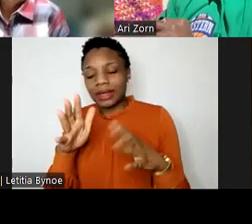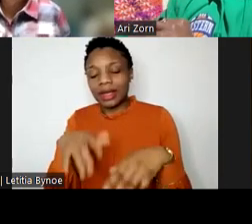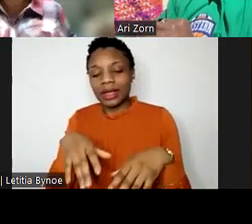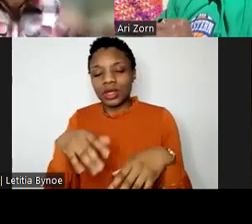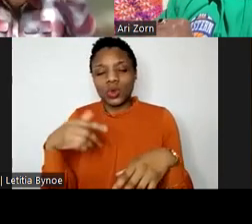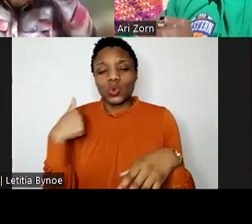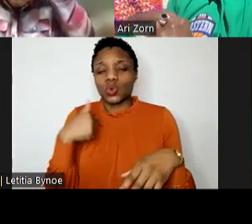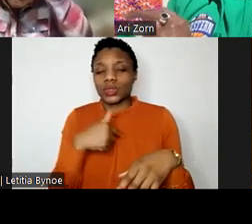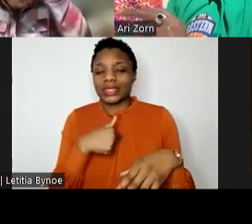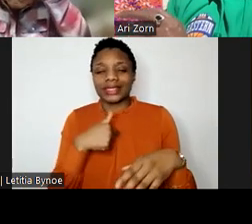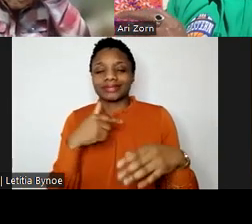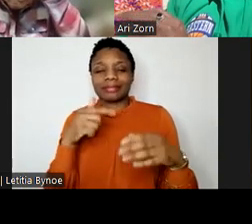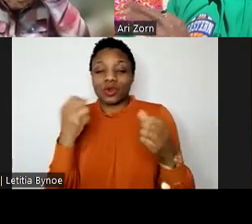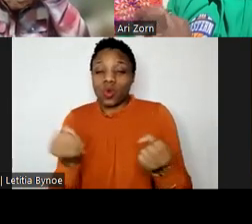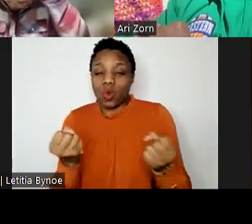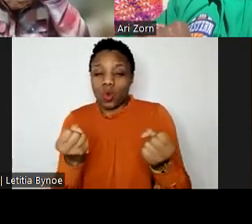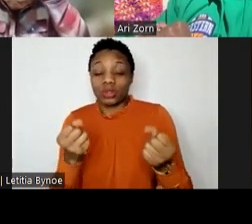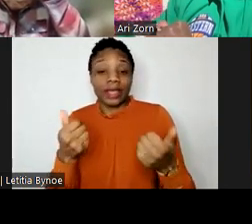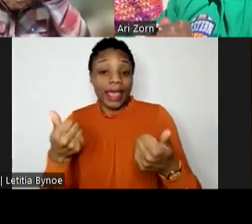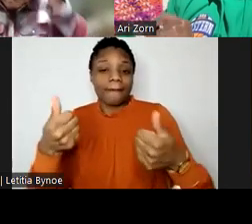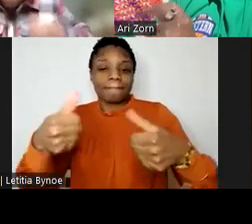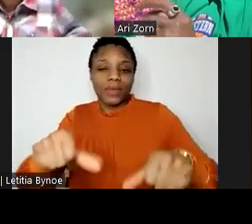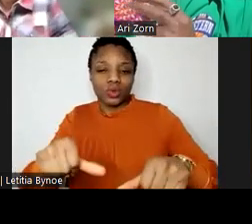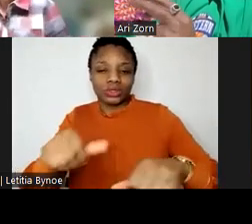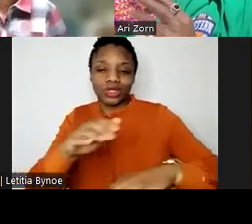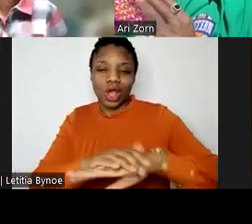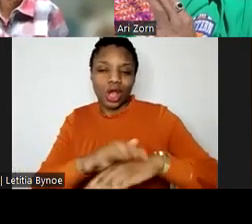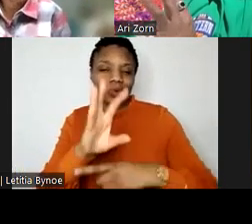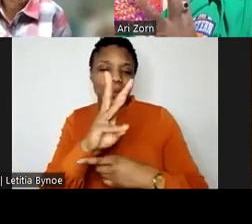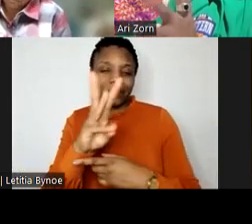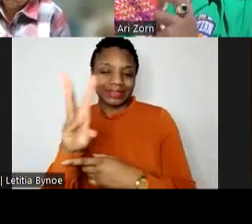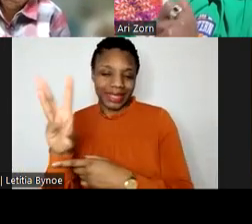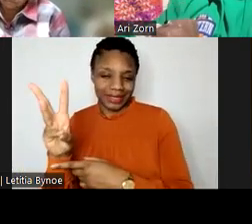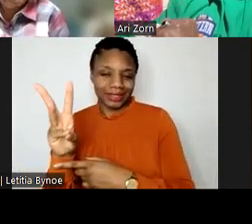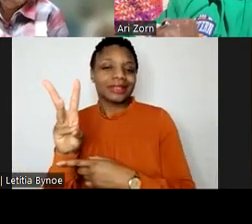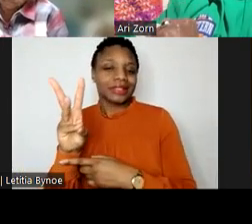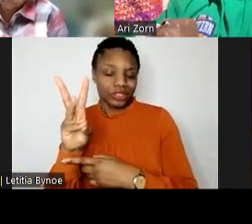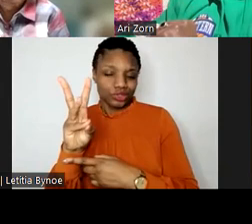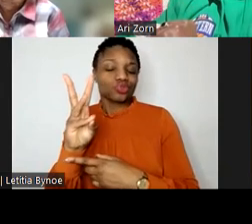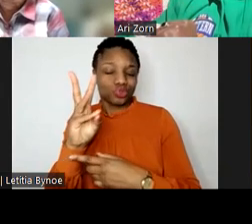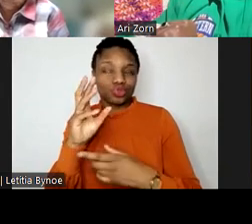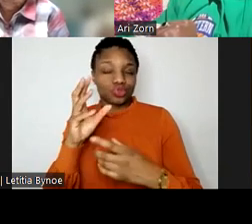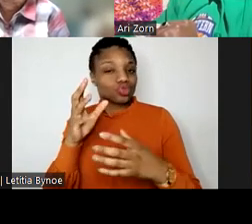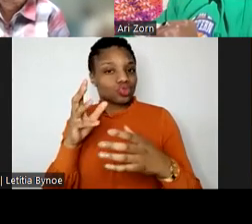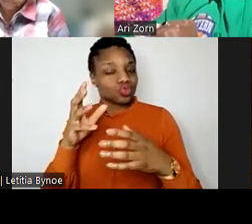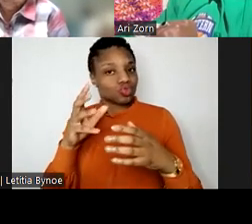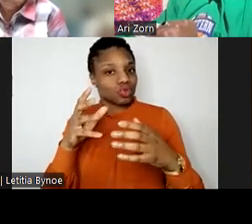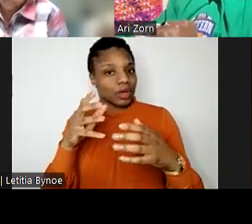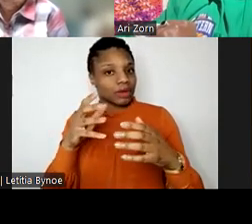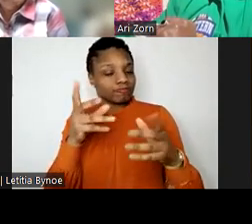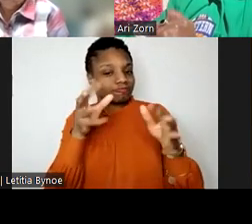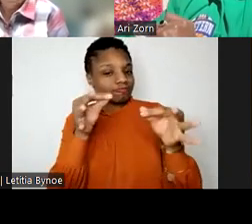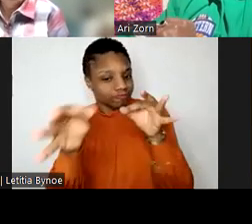estado o el ingreso local particular del grupo Así que lo voy a estar poniendo